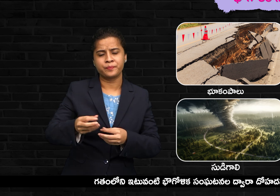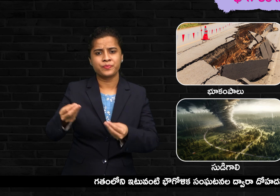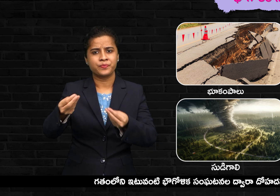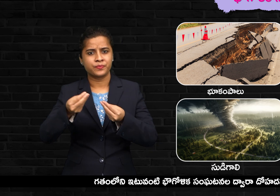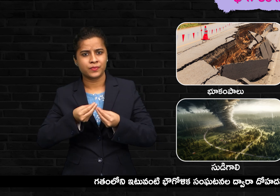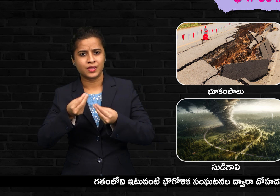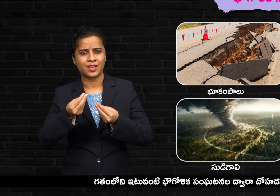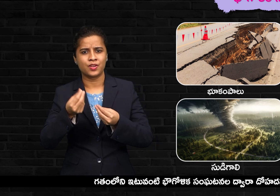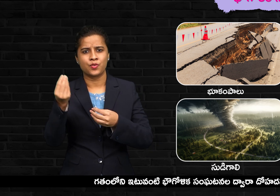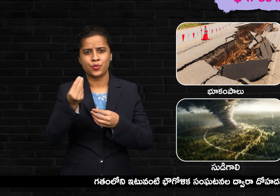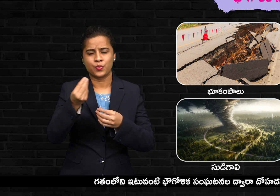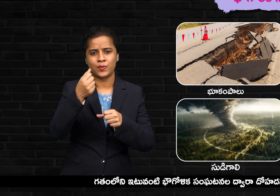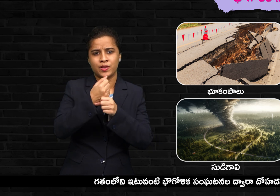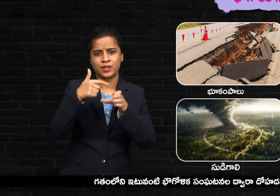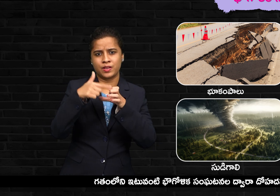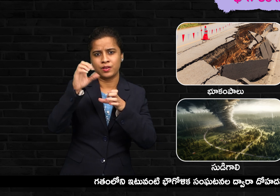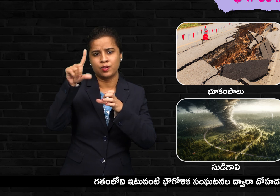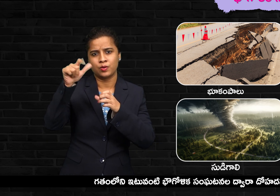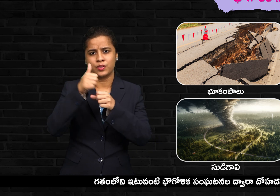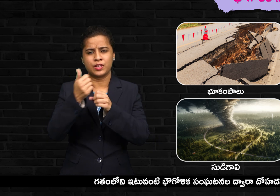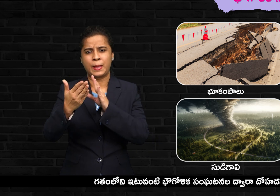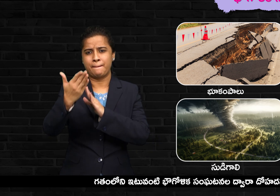ఇటువంటి భౌగోళిక సంఘటనల ద్వారా దోహదపడింది.